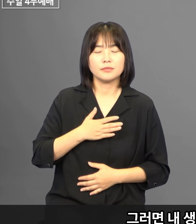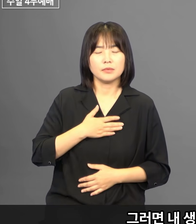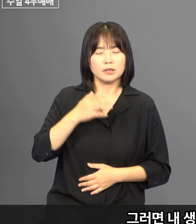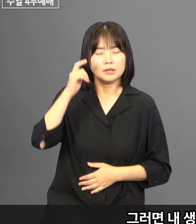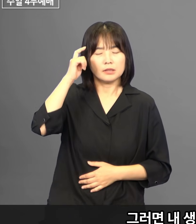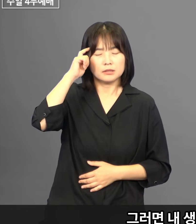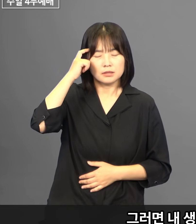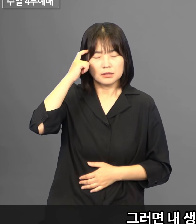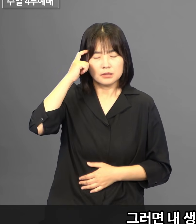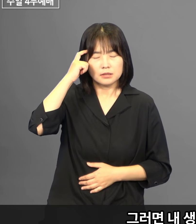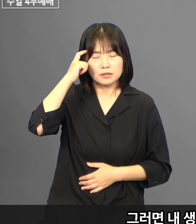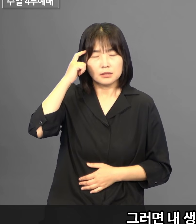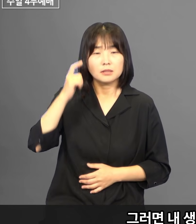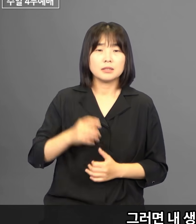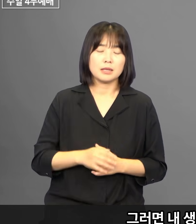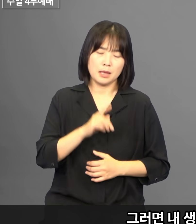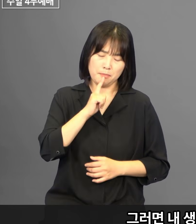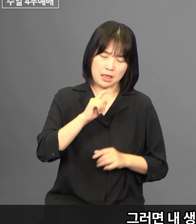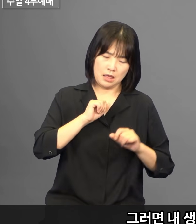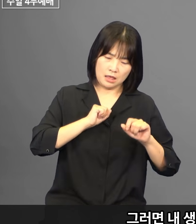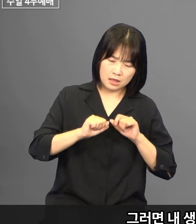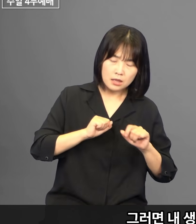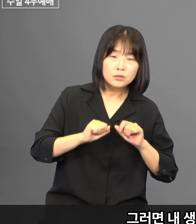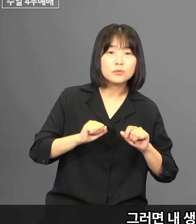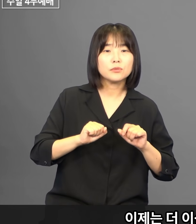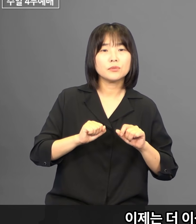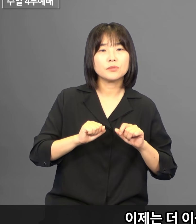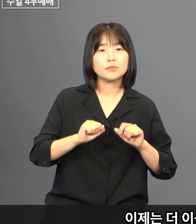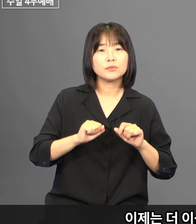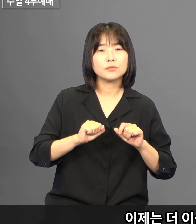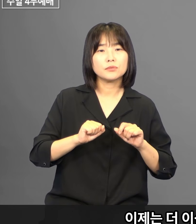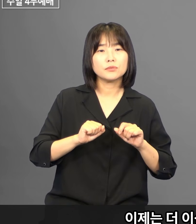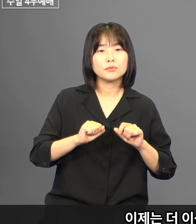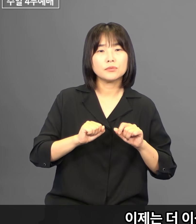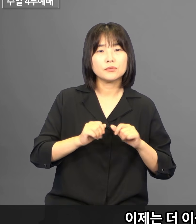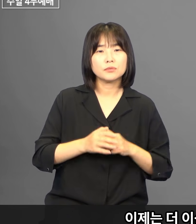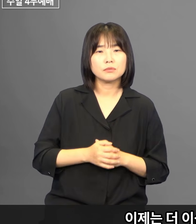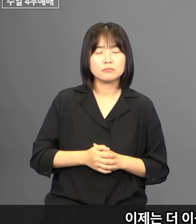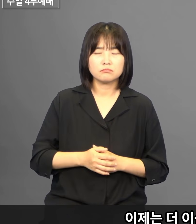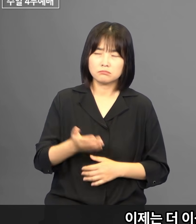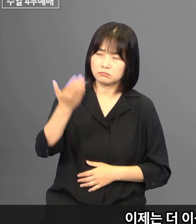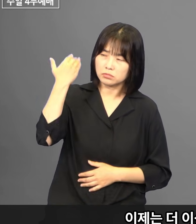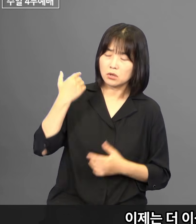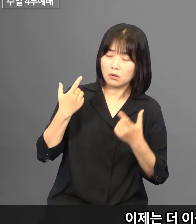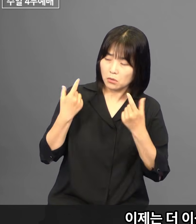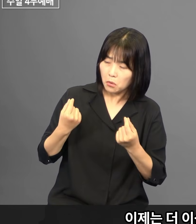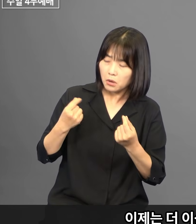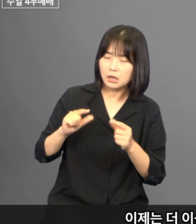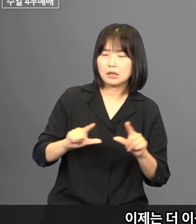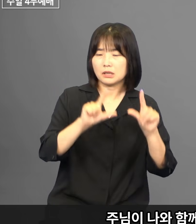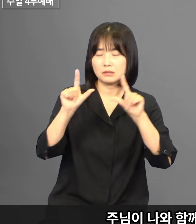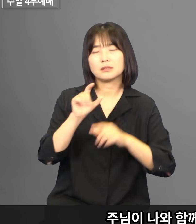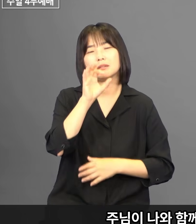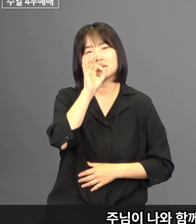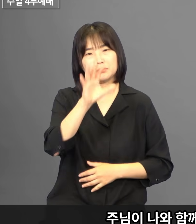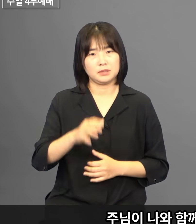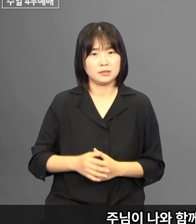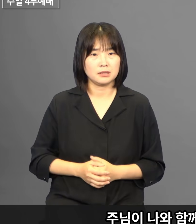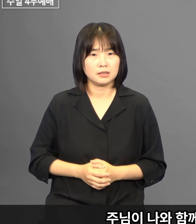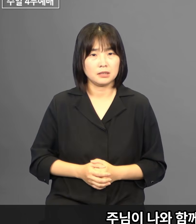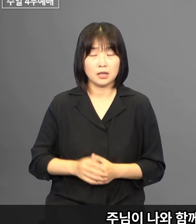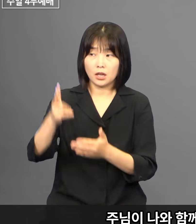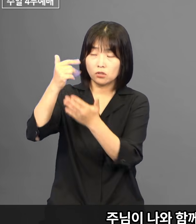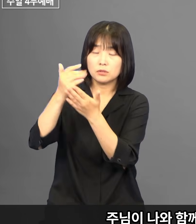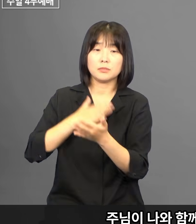생각조차도 말과 행동이 이제는 더 이상 옛날처럼 못 삽니다. 주님이 나와